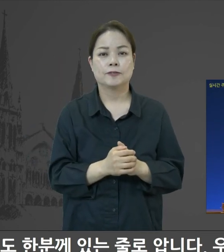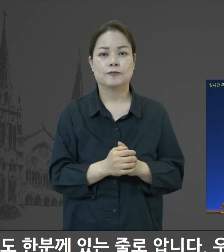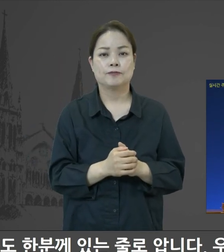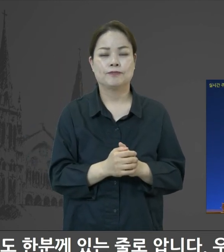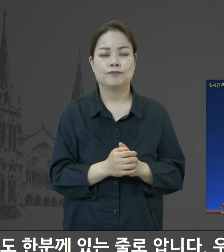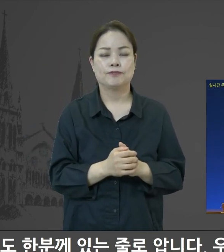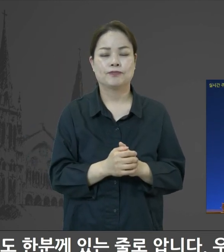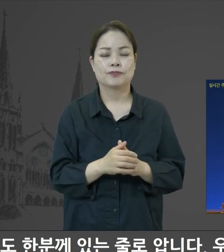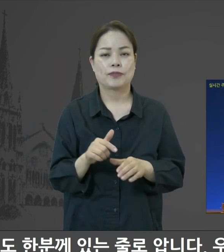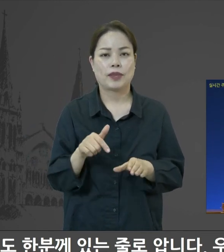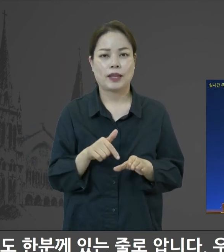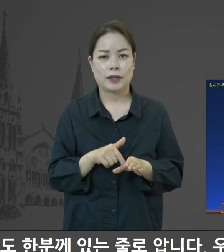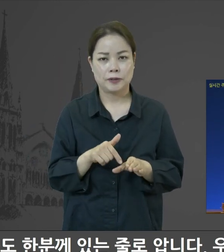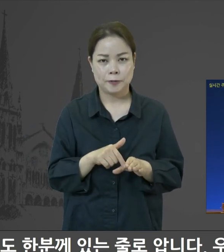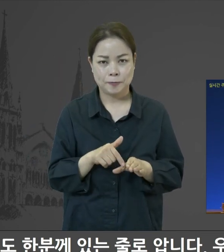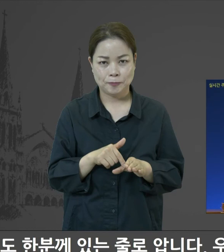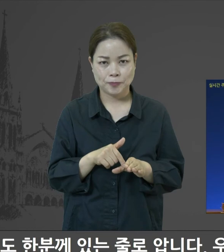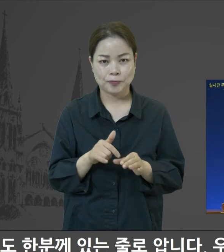이것이 바로 기독교입니다.